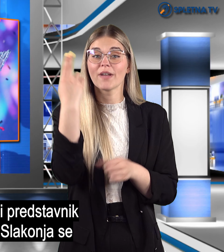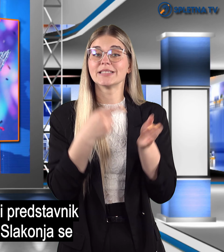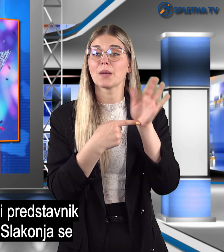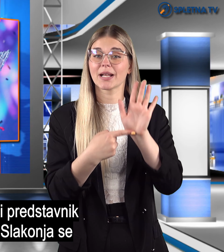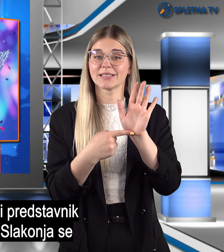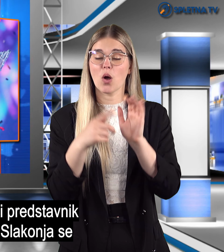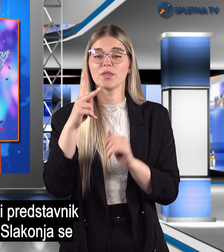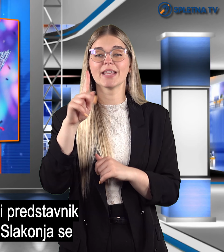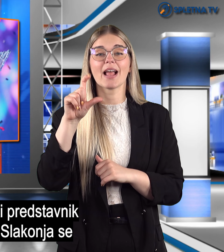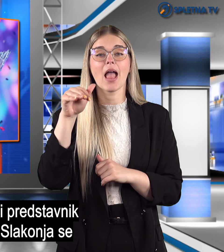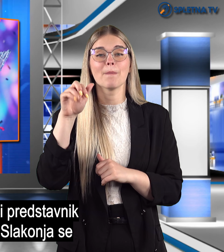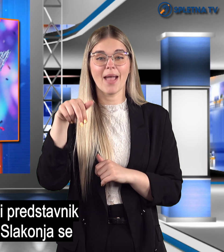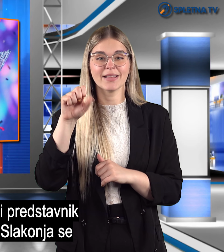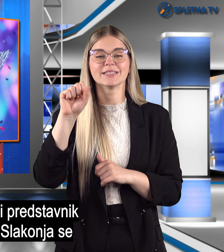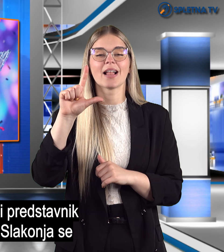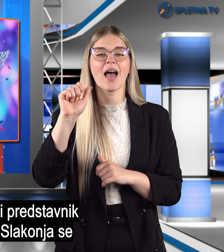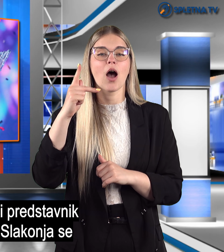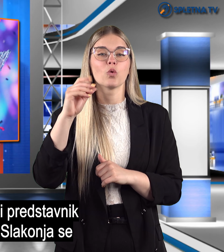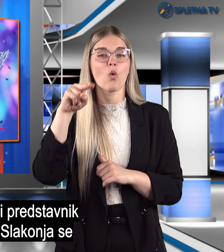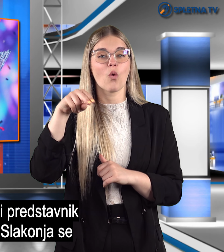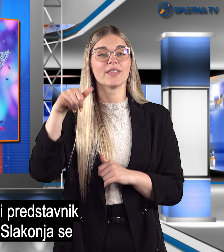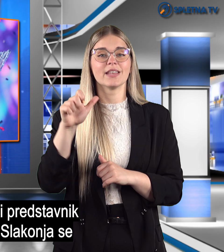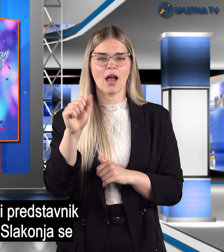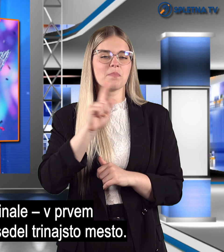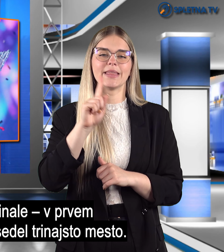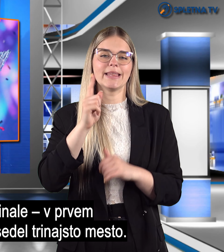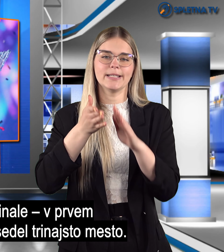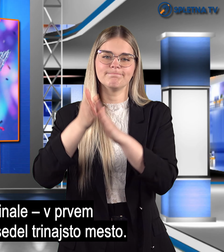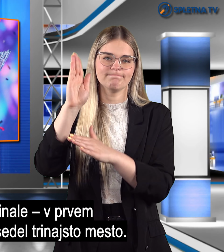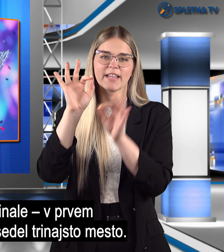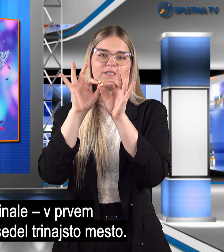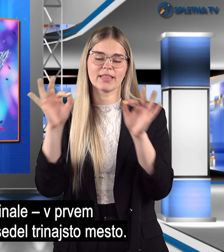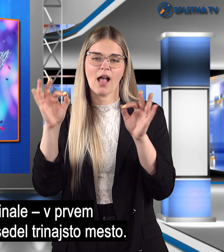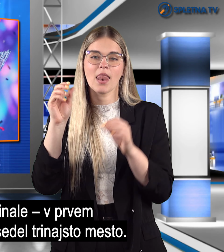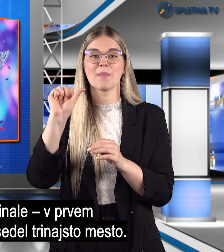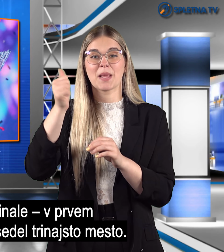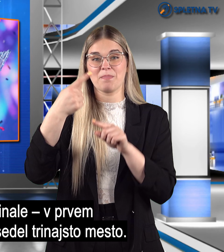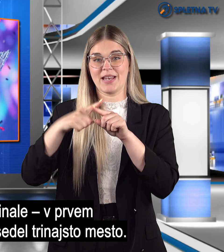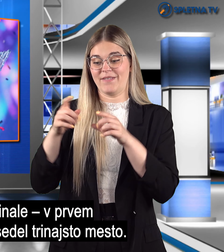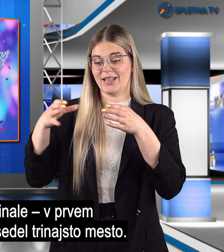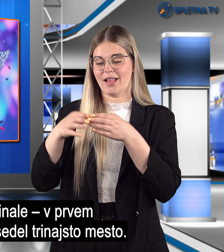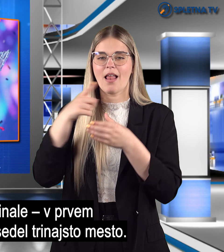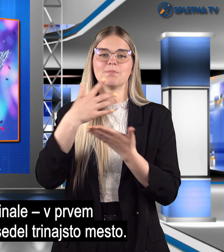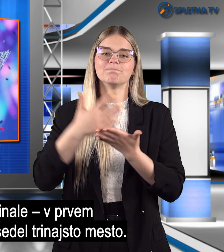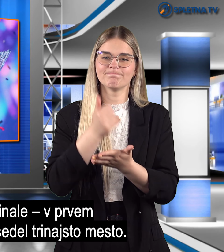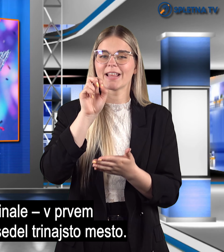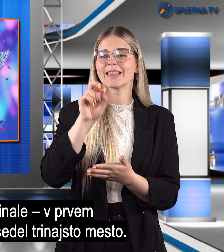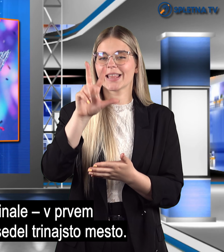Slovenski predstavnik Klemen Slakonja se ni uvrstil v finale. V prvem predizboru je zasedel 13.